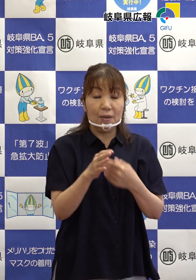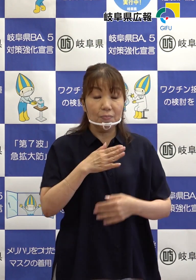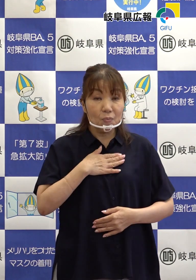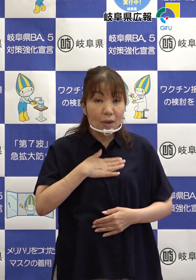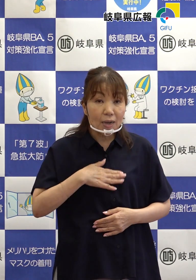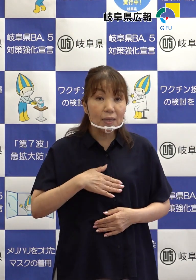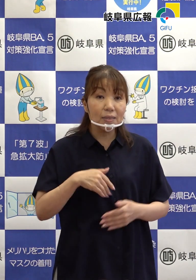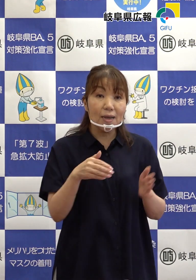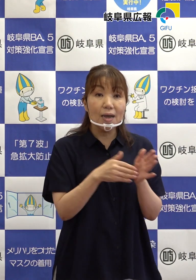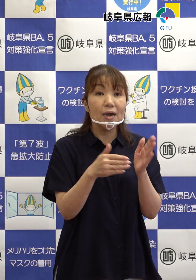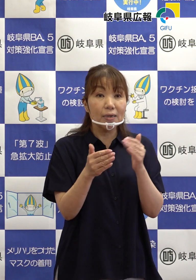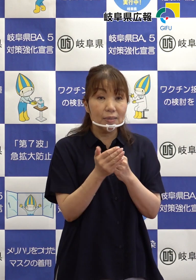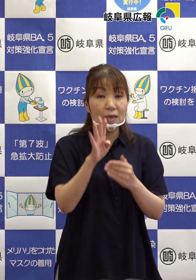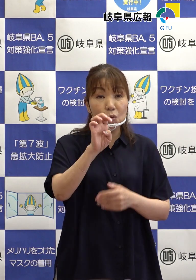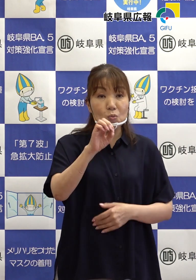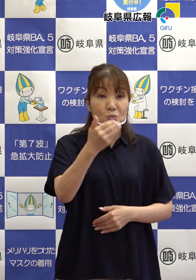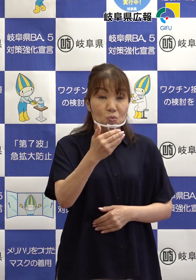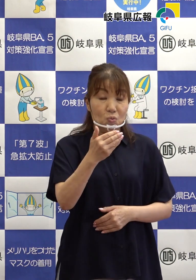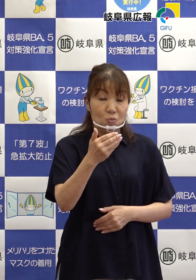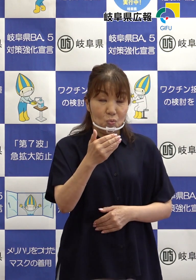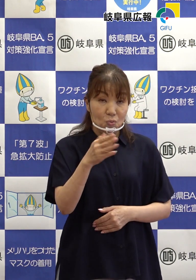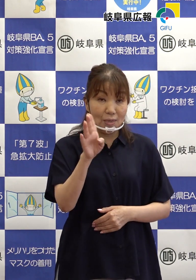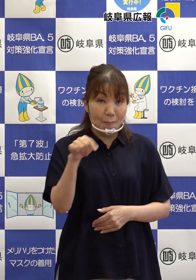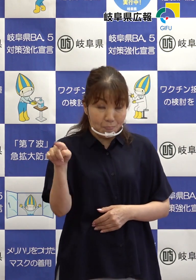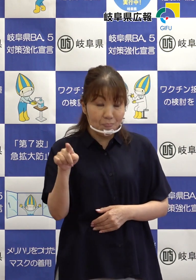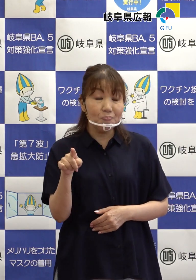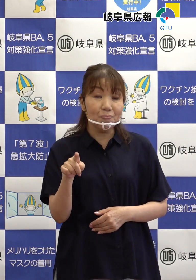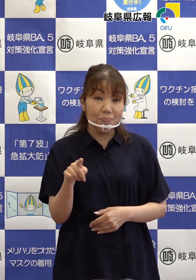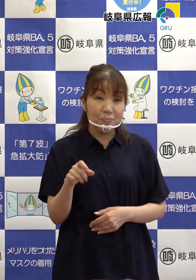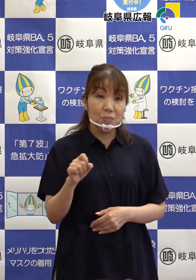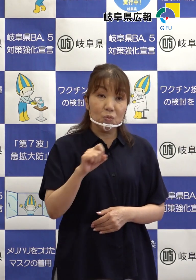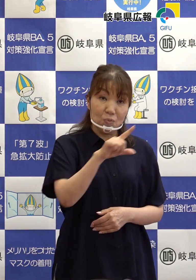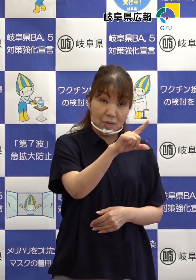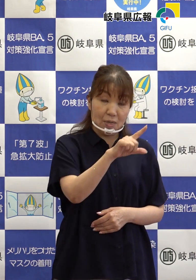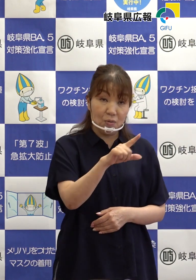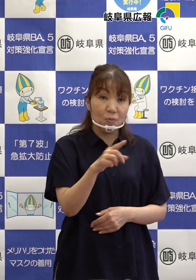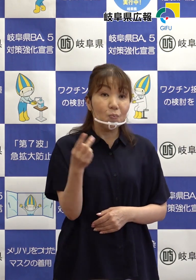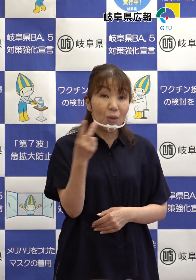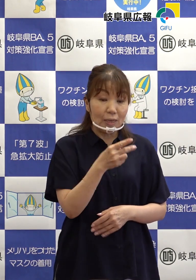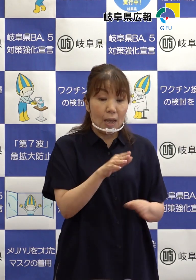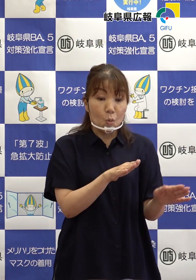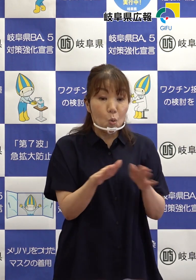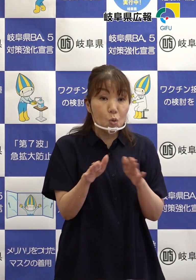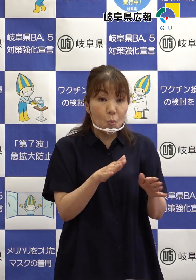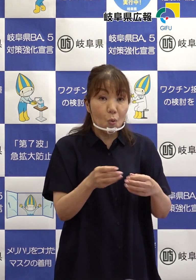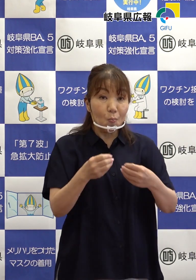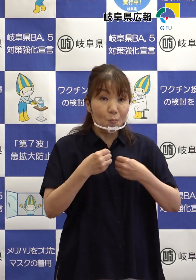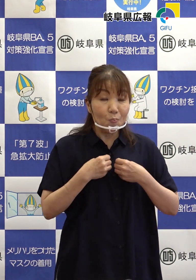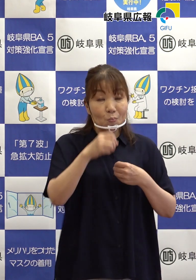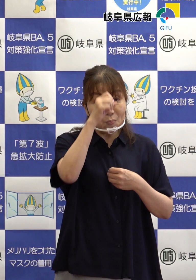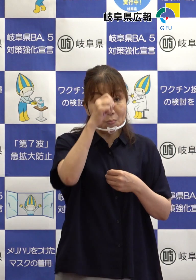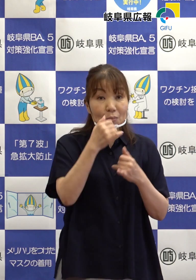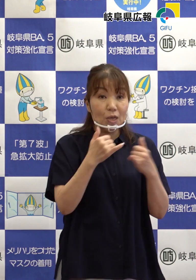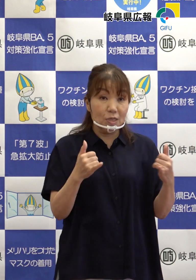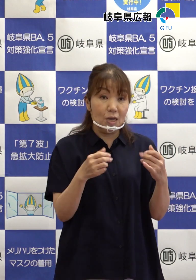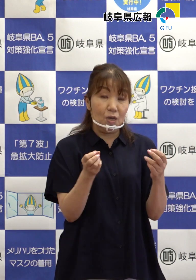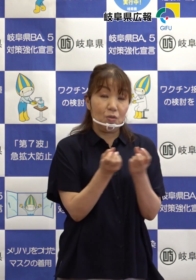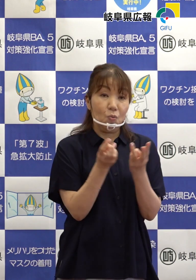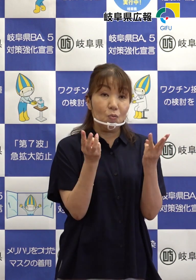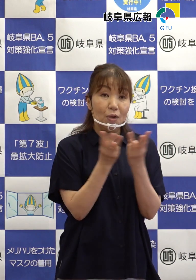いうありますが急増しておりますそれからあの子供の完成車が非常に増えておりますので